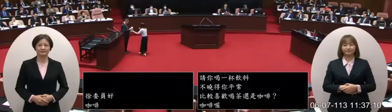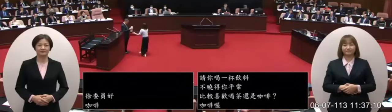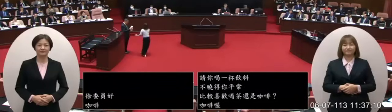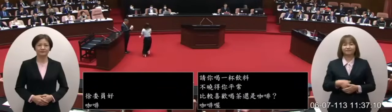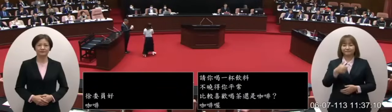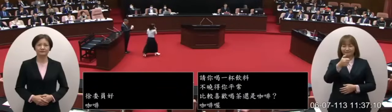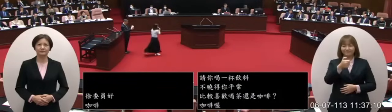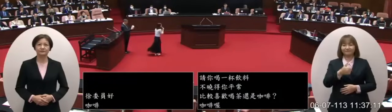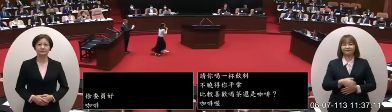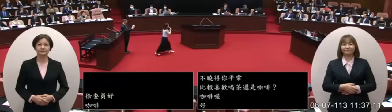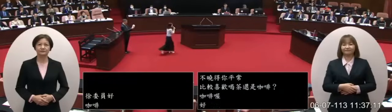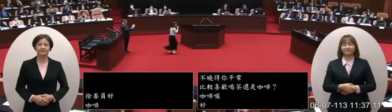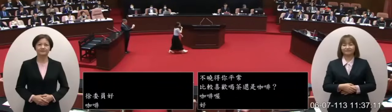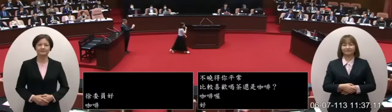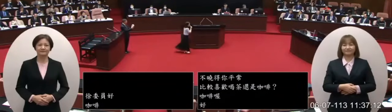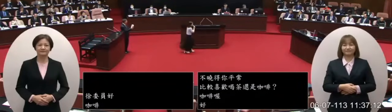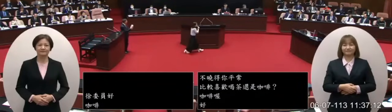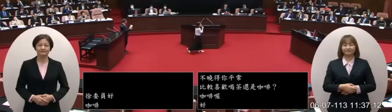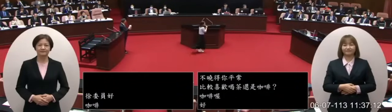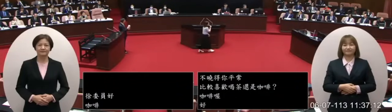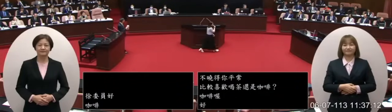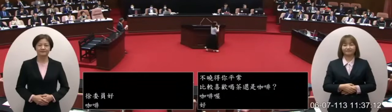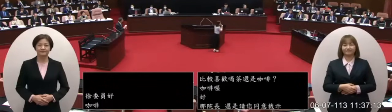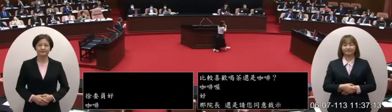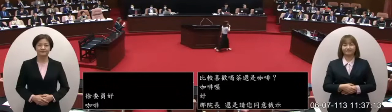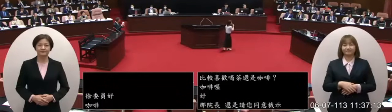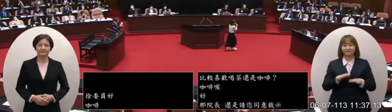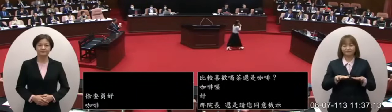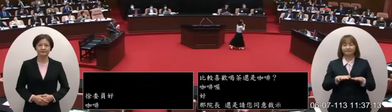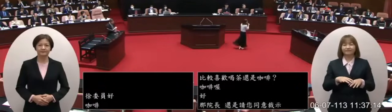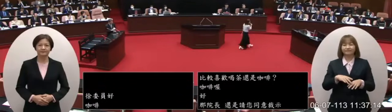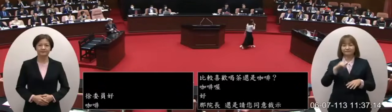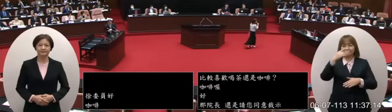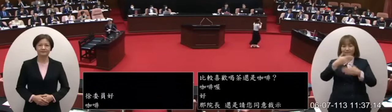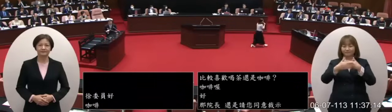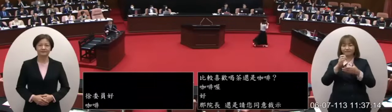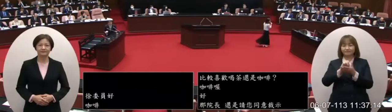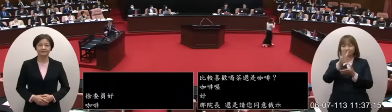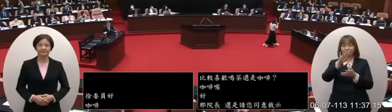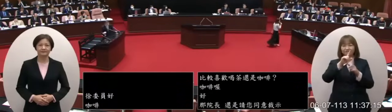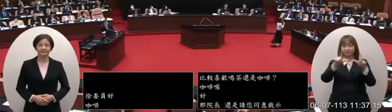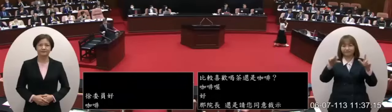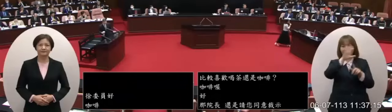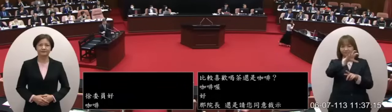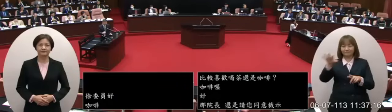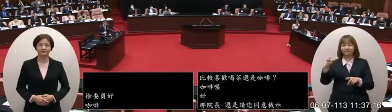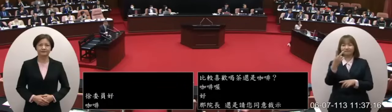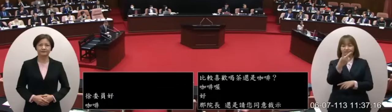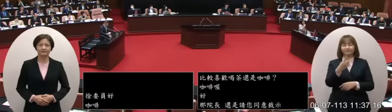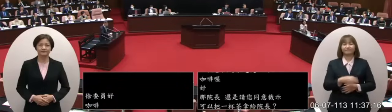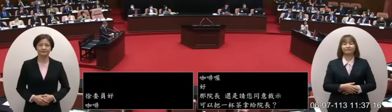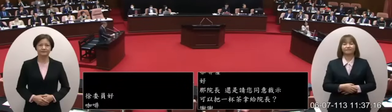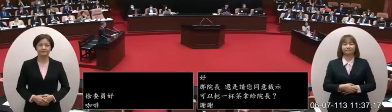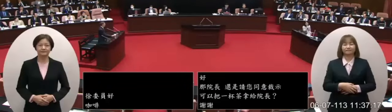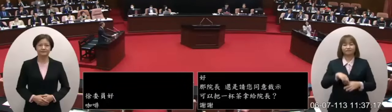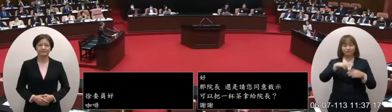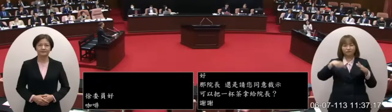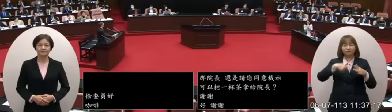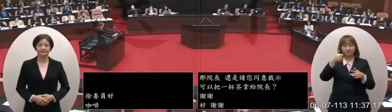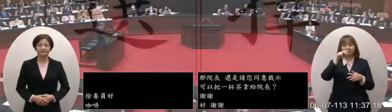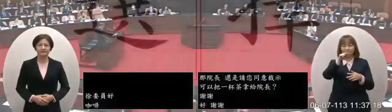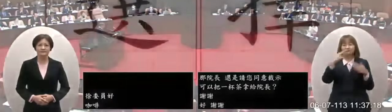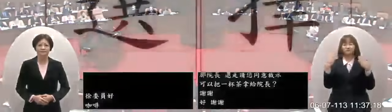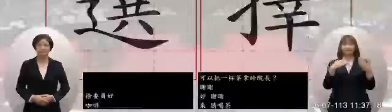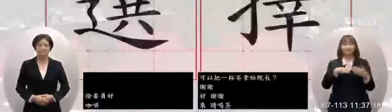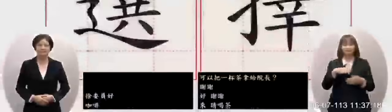谢谢，好。 当然可以。 来，我们在看到这个投影片上面大大的两个字，我想院长应该也看得